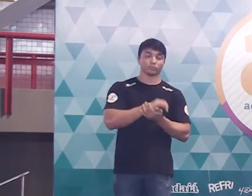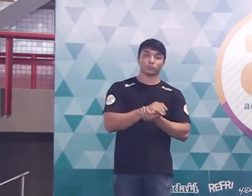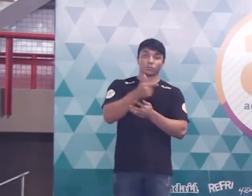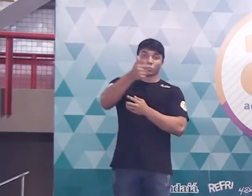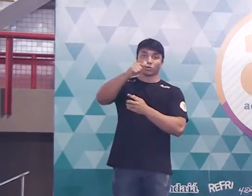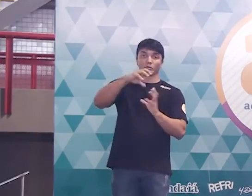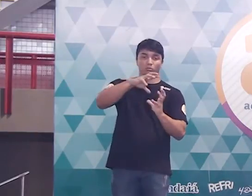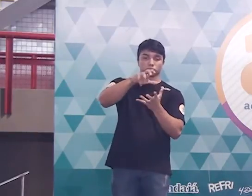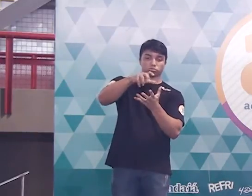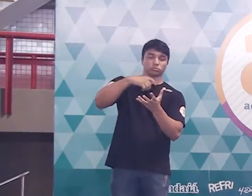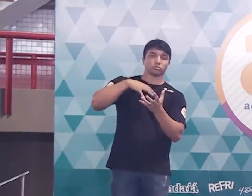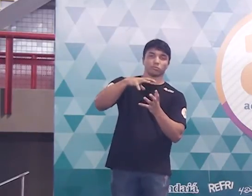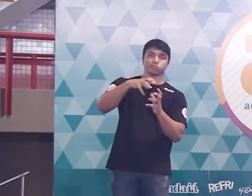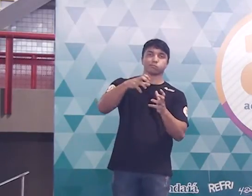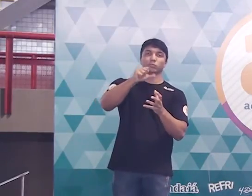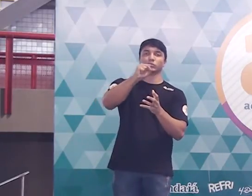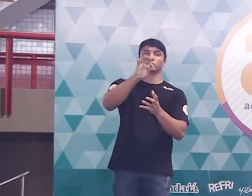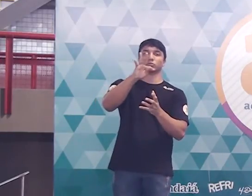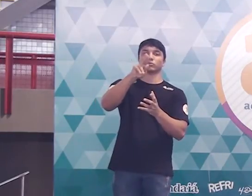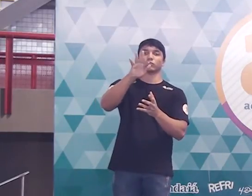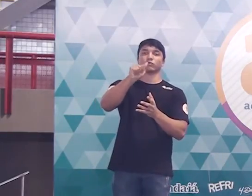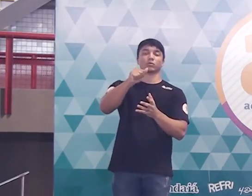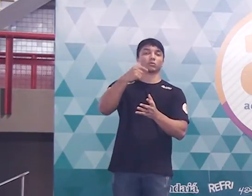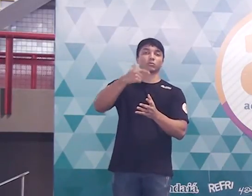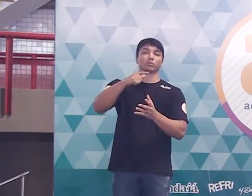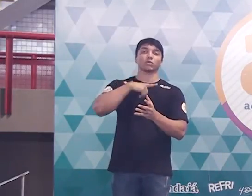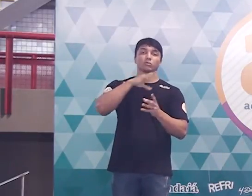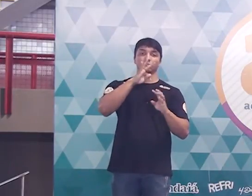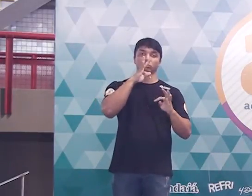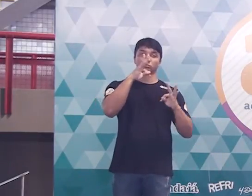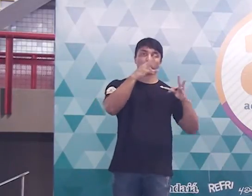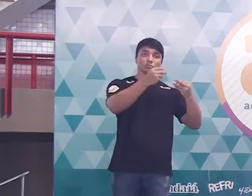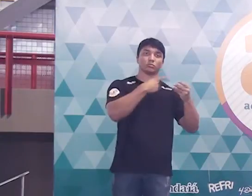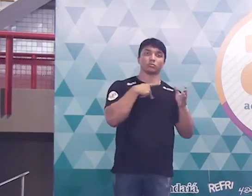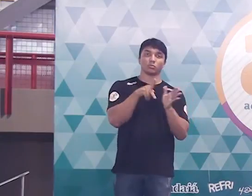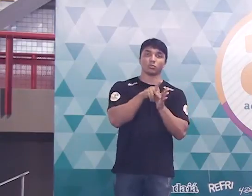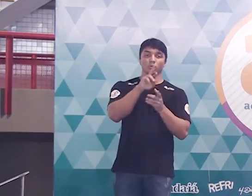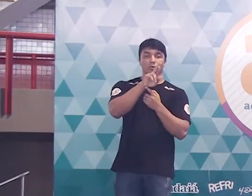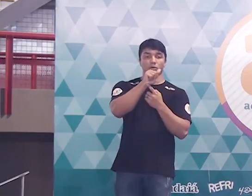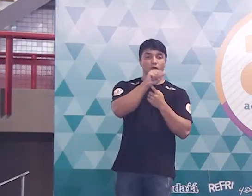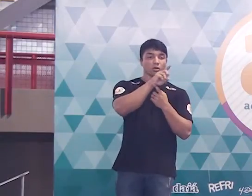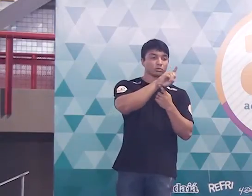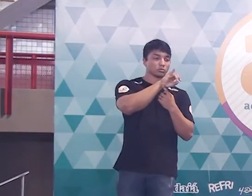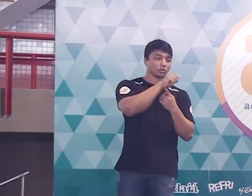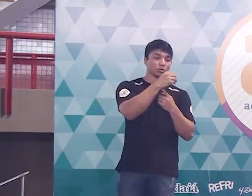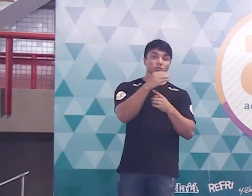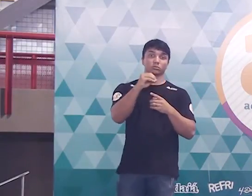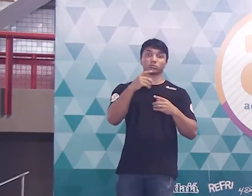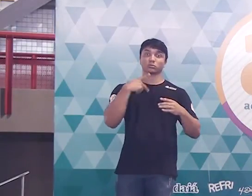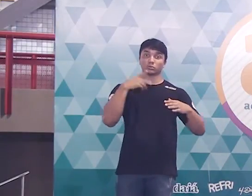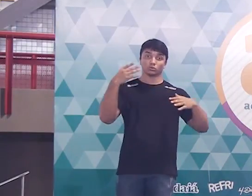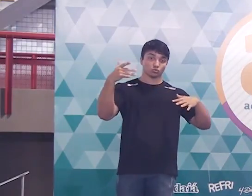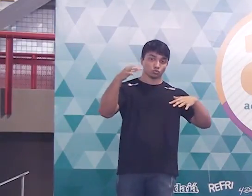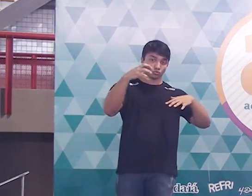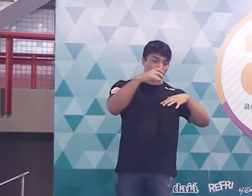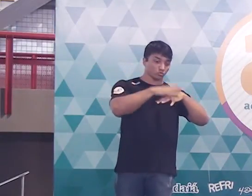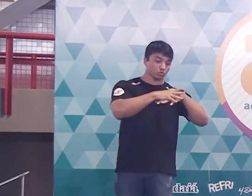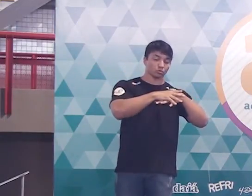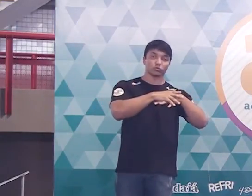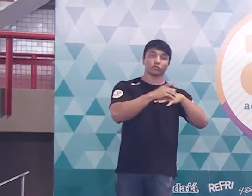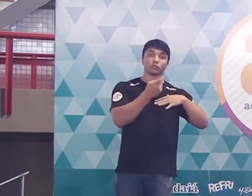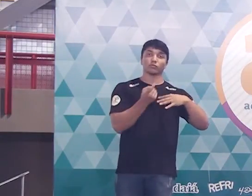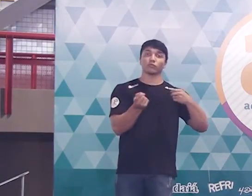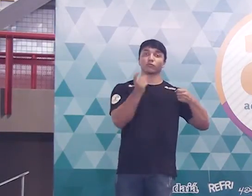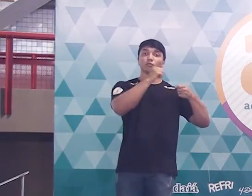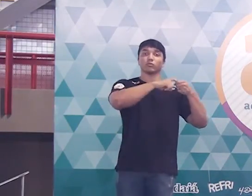houvesse efeito estufa, toda a radiação que chega em nosso planeta